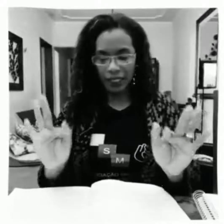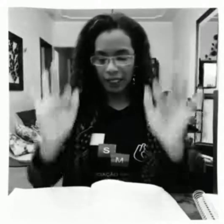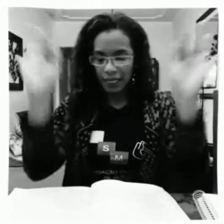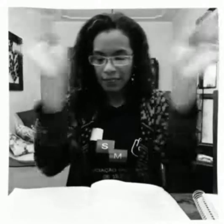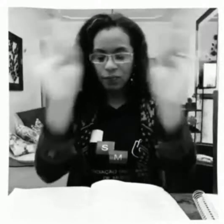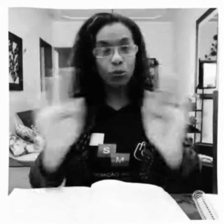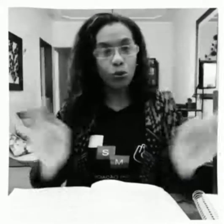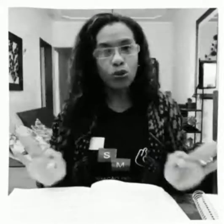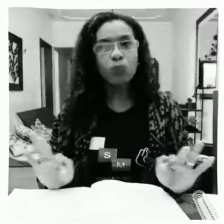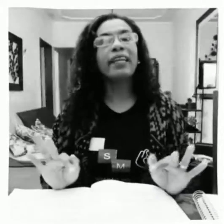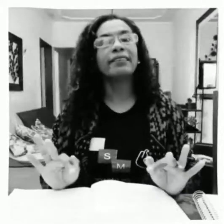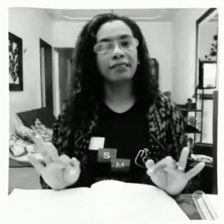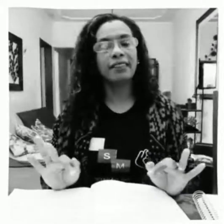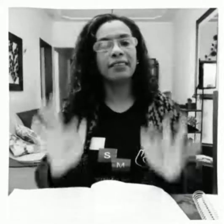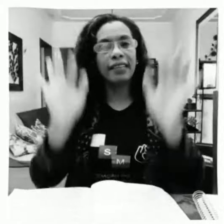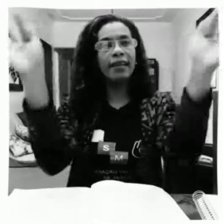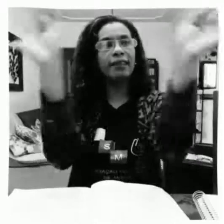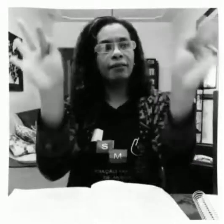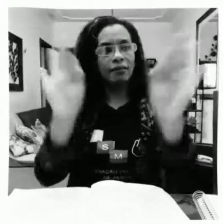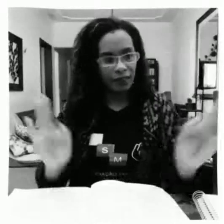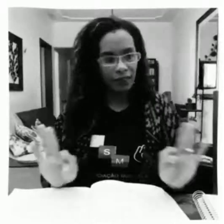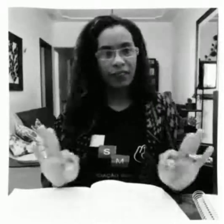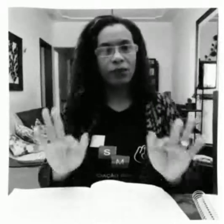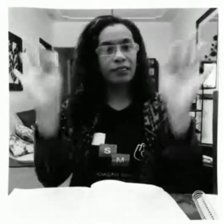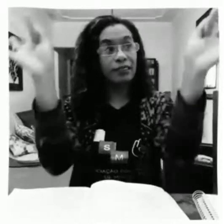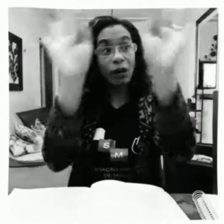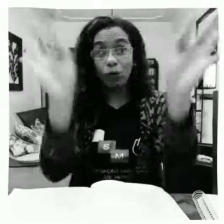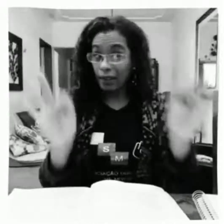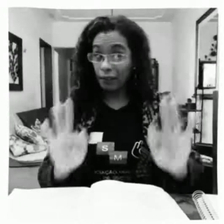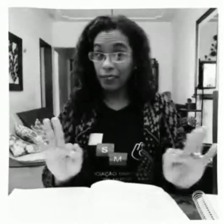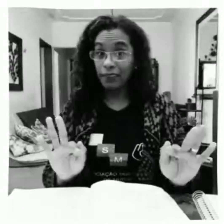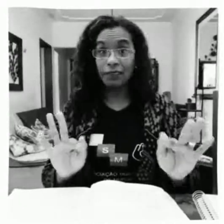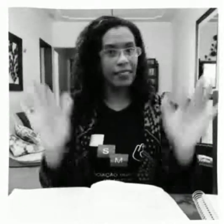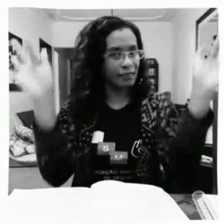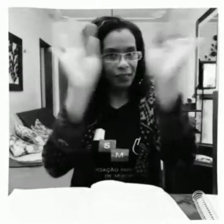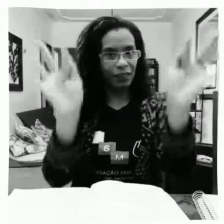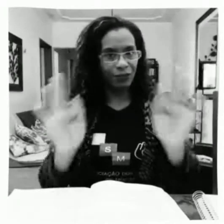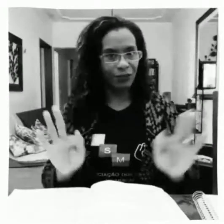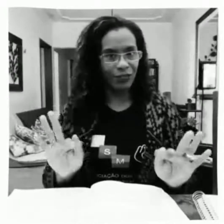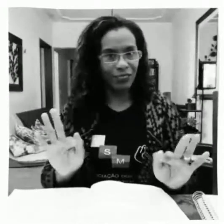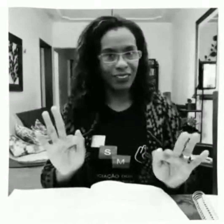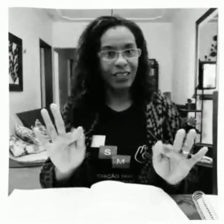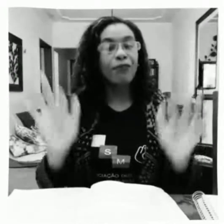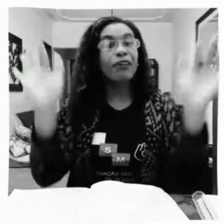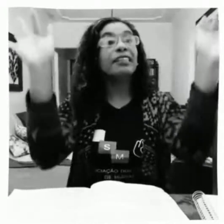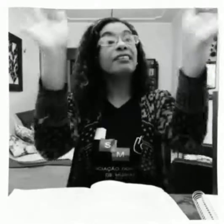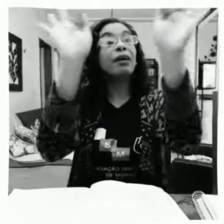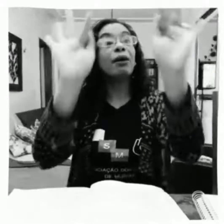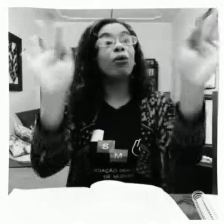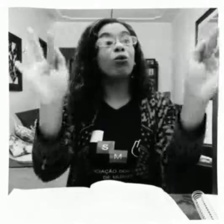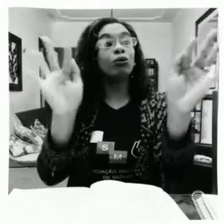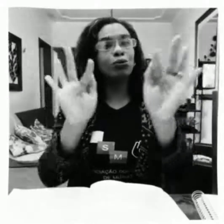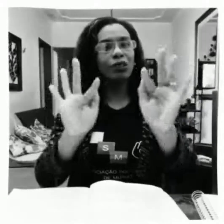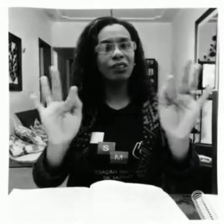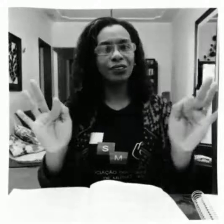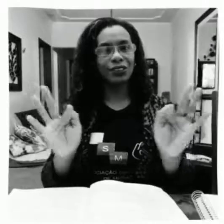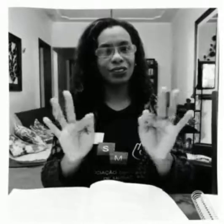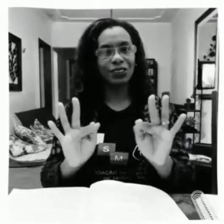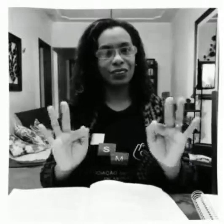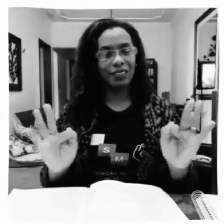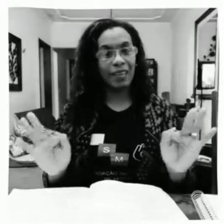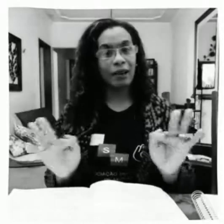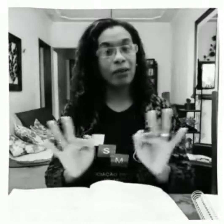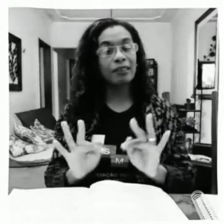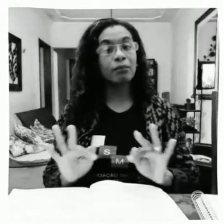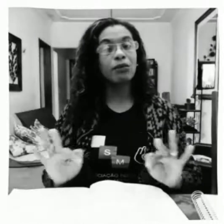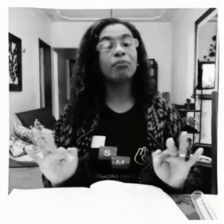Isso aqui, sinuoso, parece zigue-zague. Não é feliz, né? Assim não. Feliz é